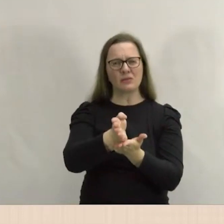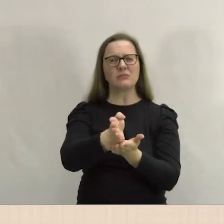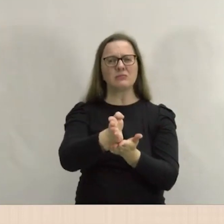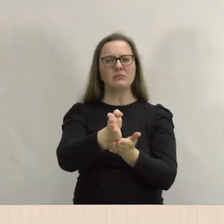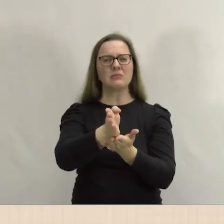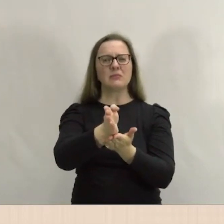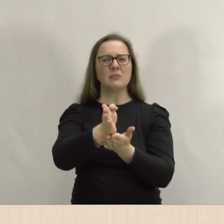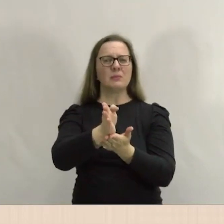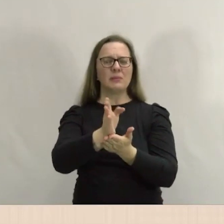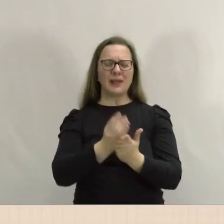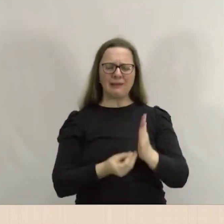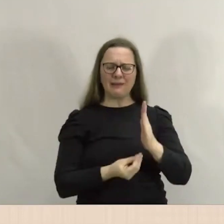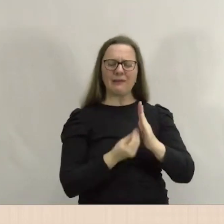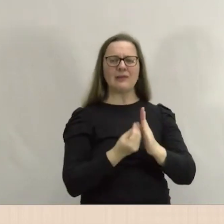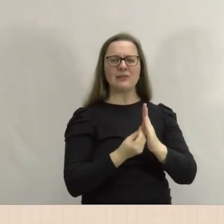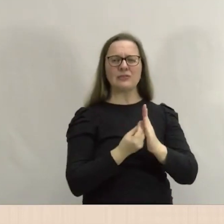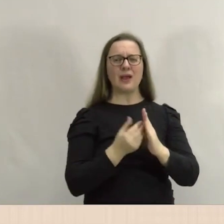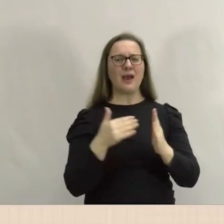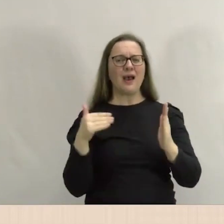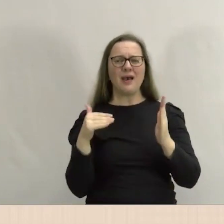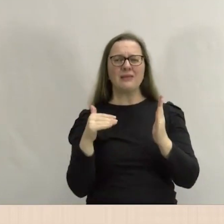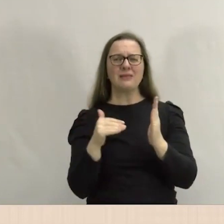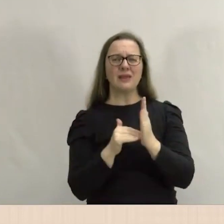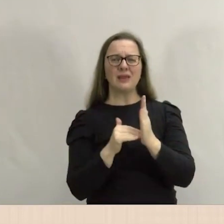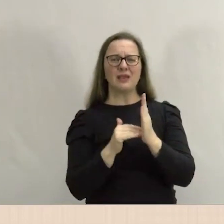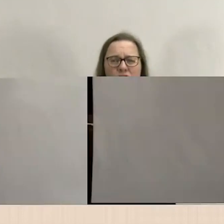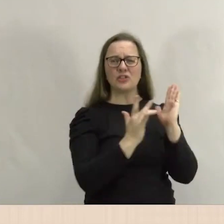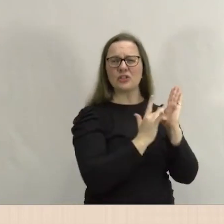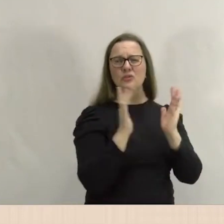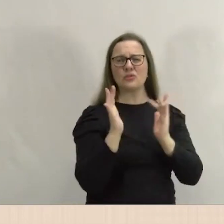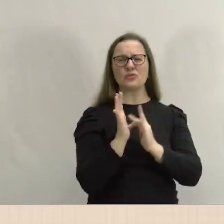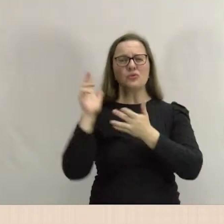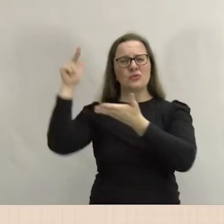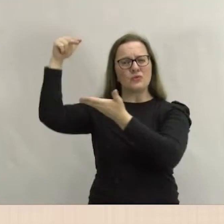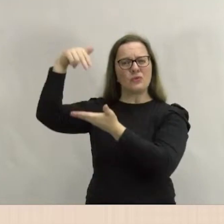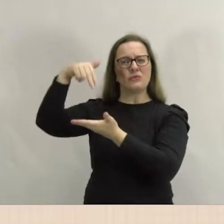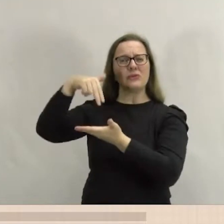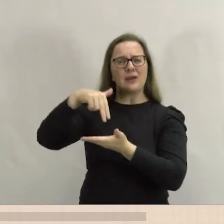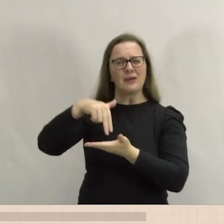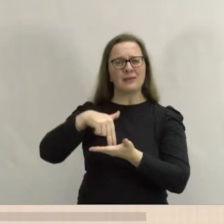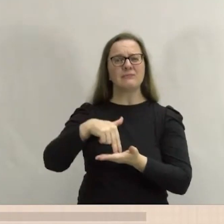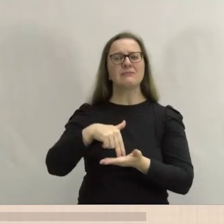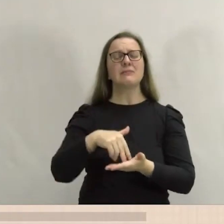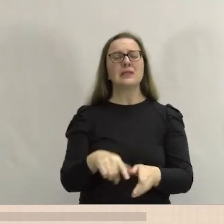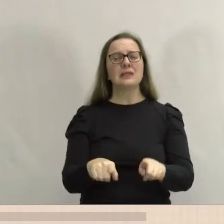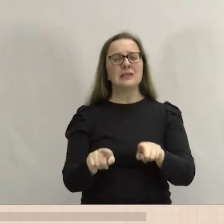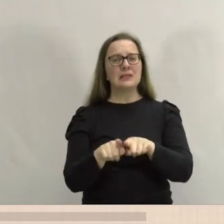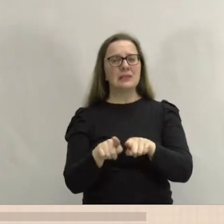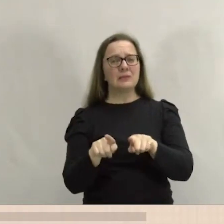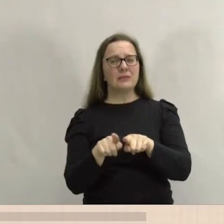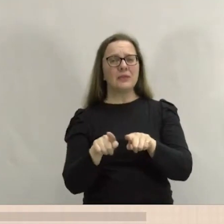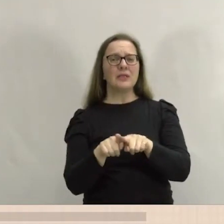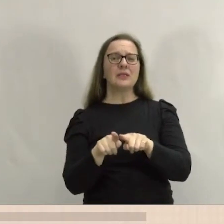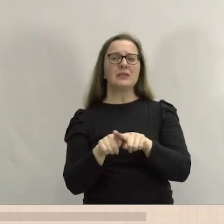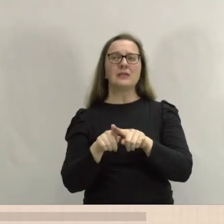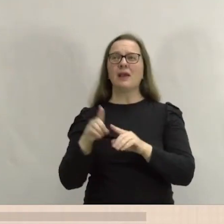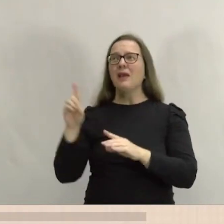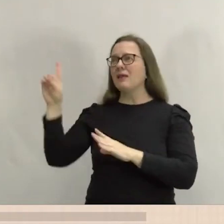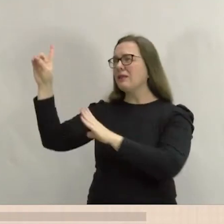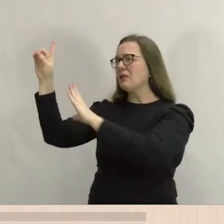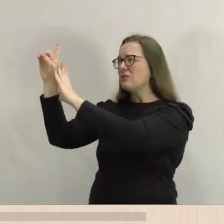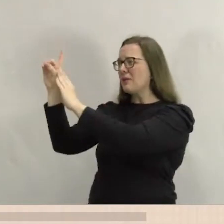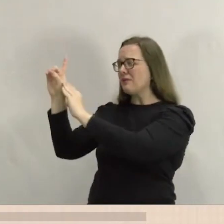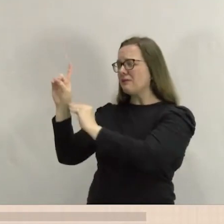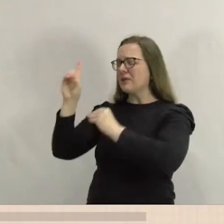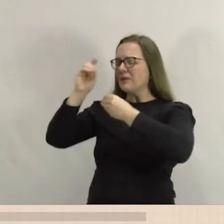clareie e a estrela da manhã nasça em nosso coração, como nós